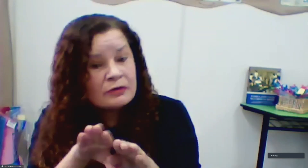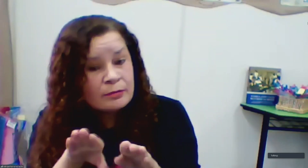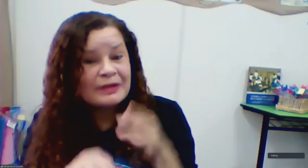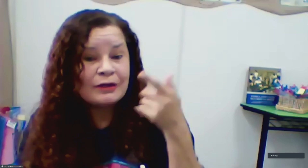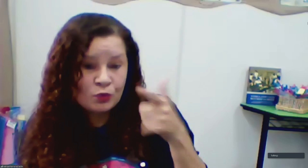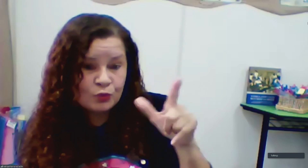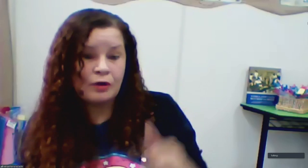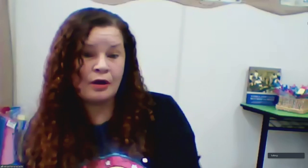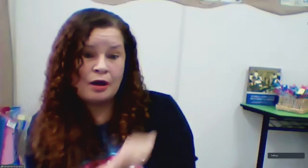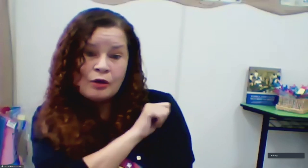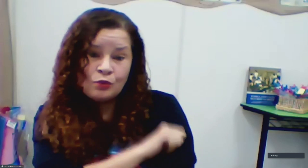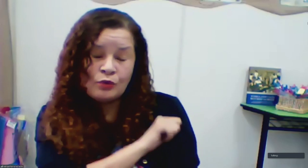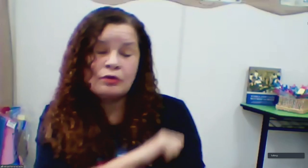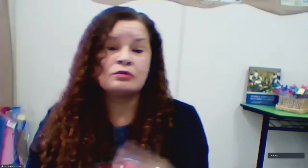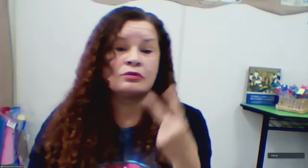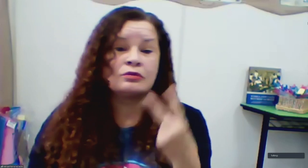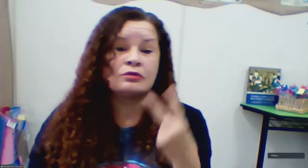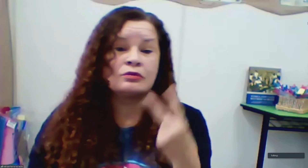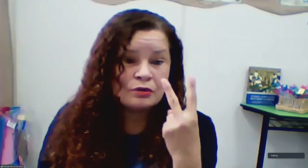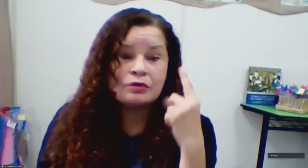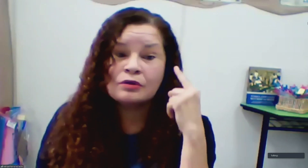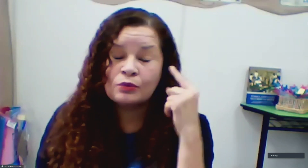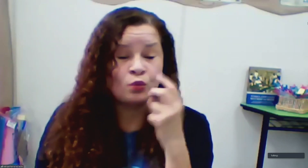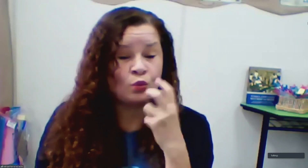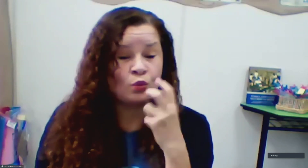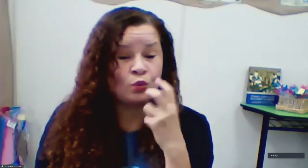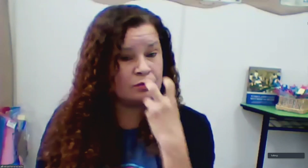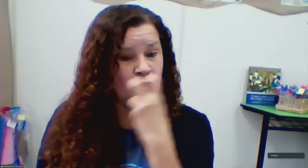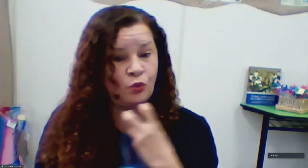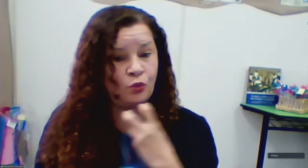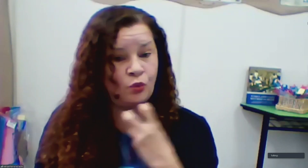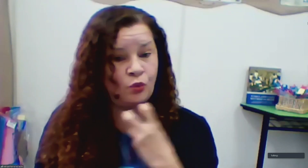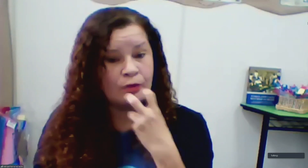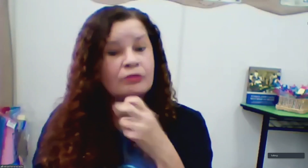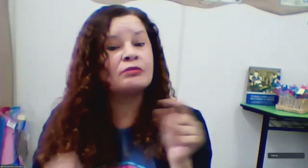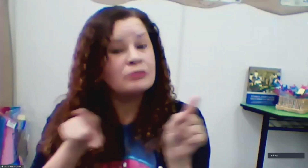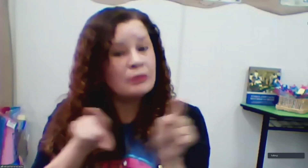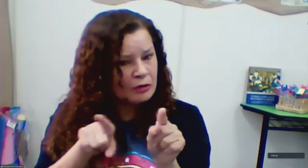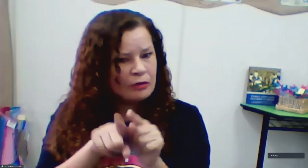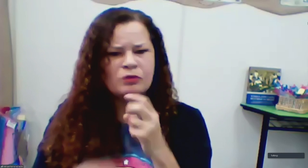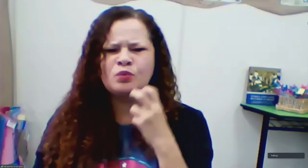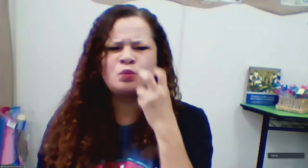dele. Também o aluno, por exemplo, quando vai para a oralização,